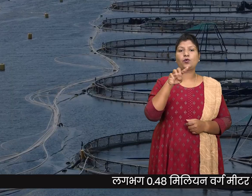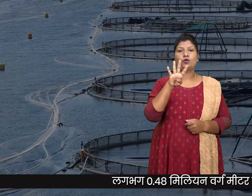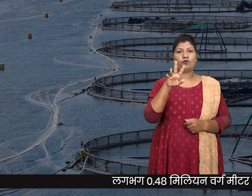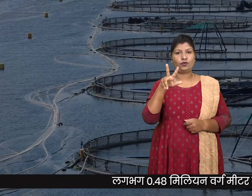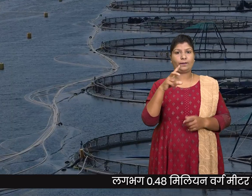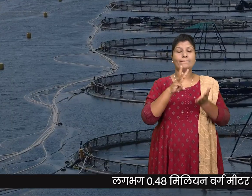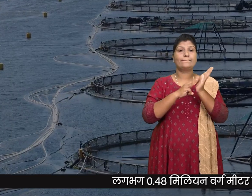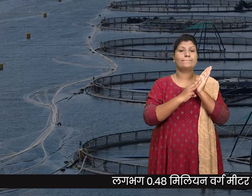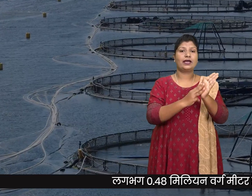है।